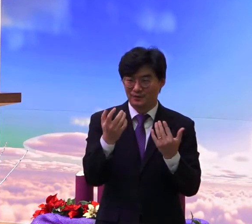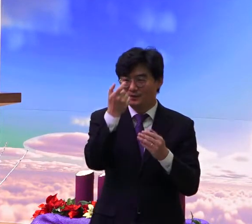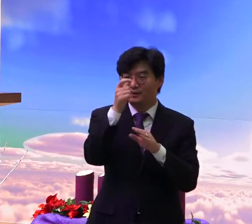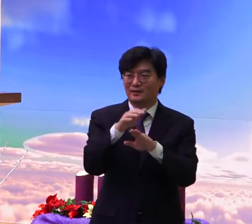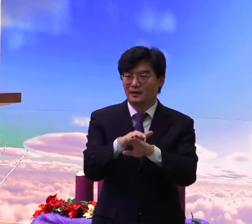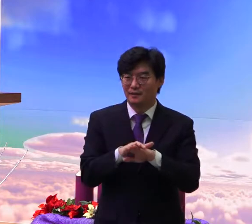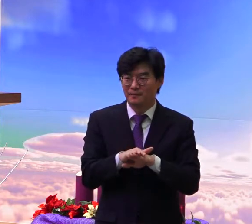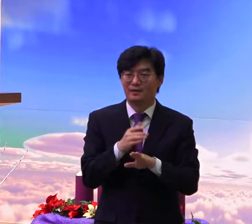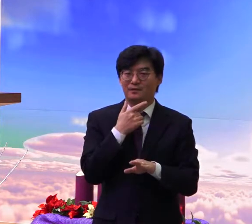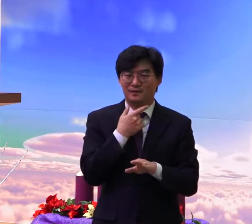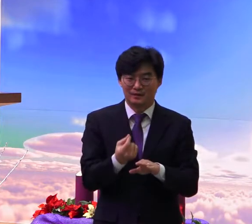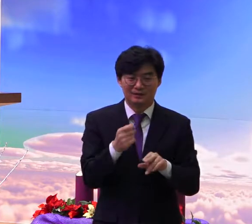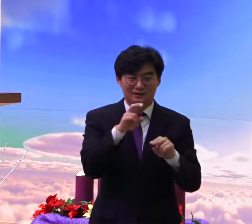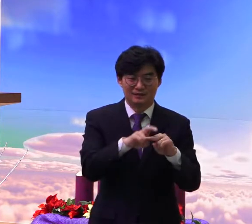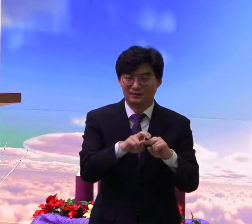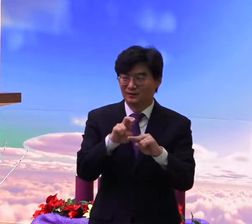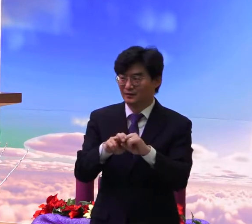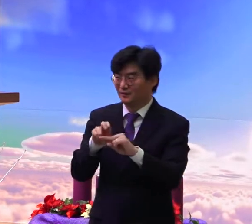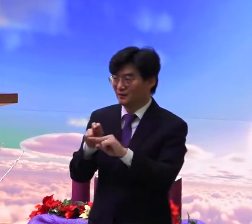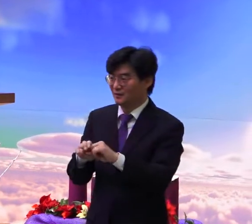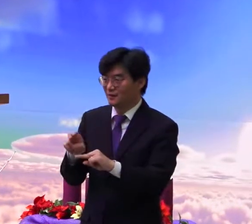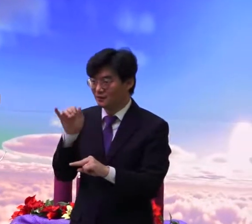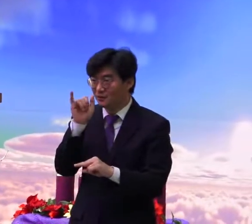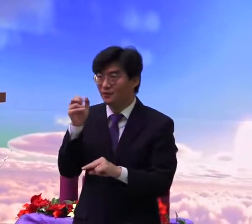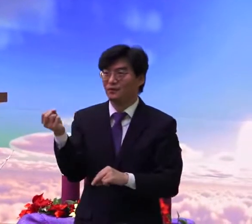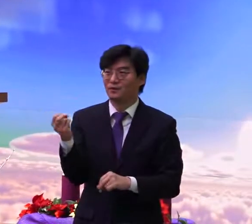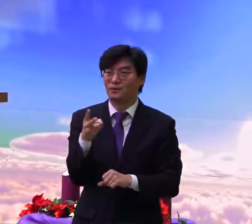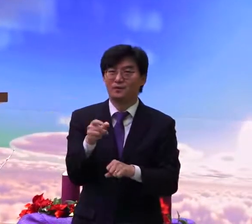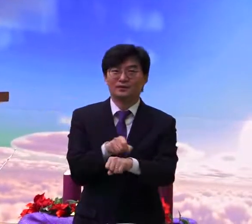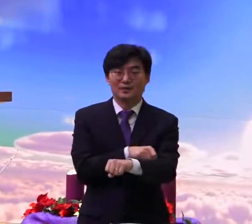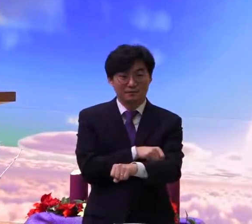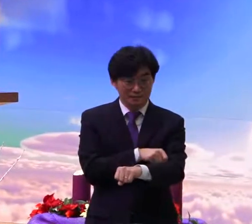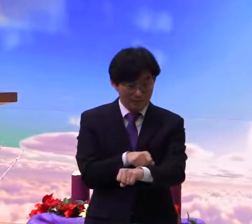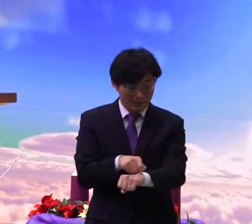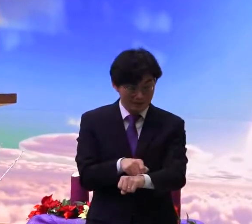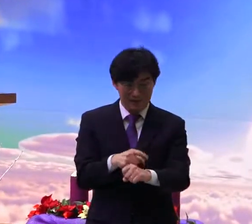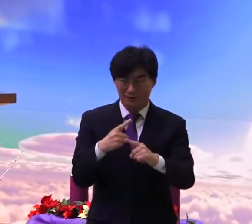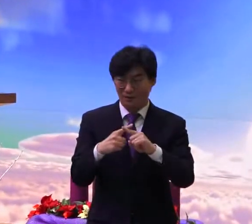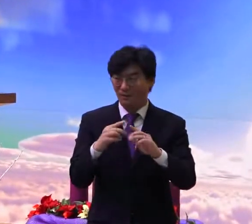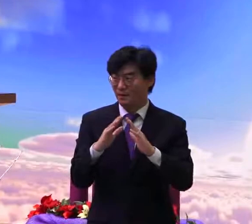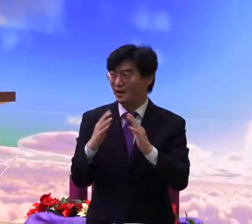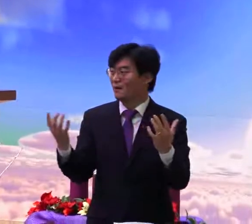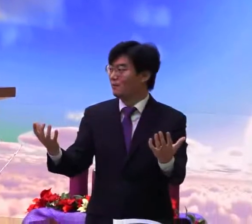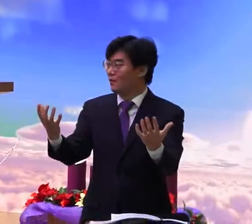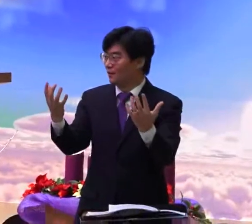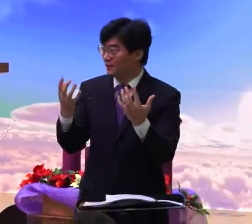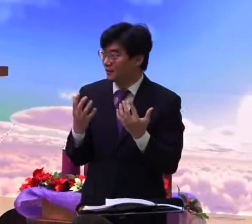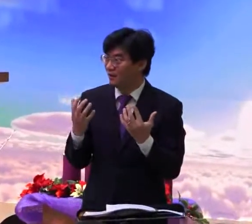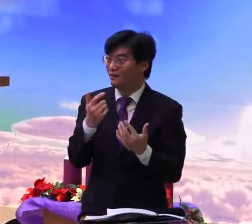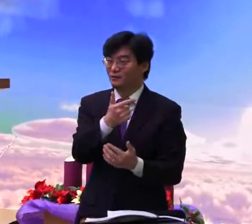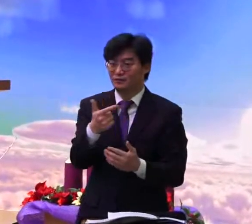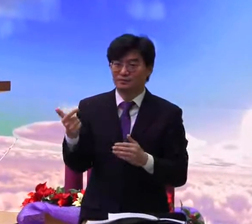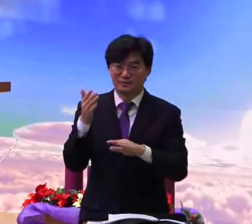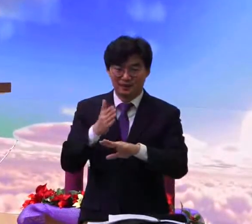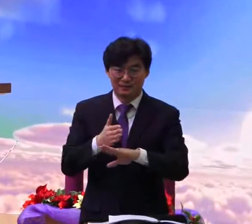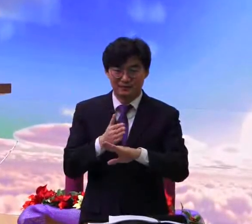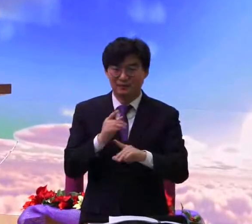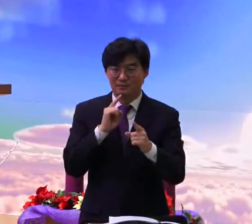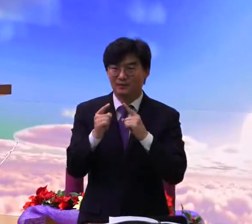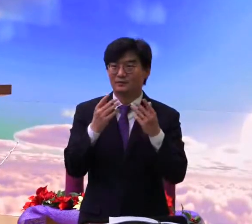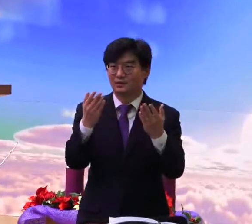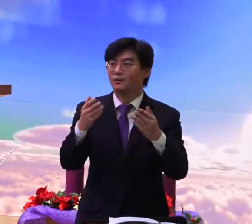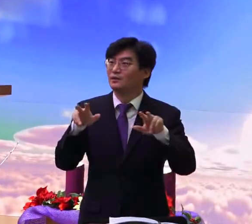또 특별히 이렇게 본당에 나와서 예배하는 정말 많은 분들이 계셔서 감사하고, 또 이 시간에 같은 시간에 영상으로